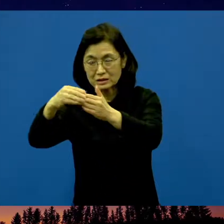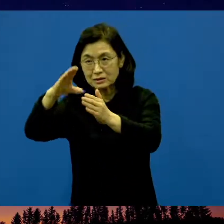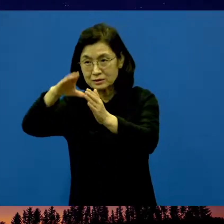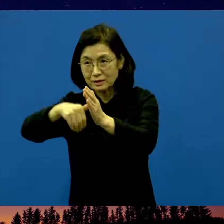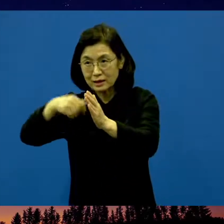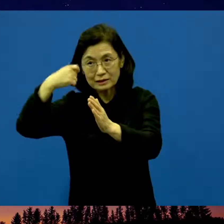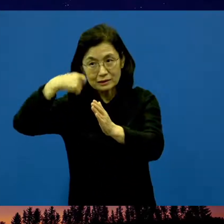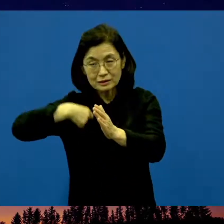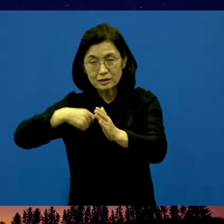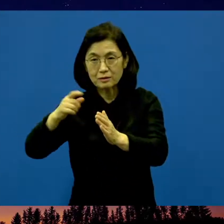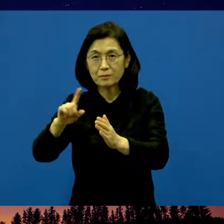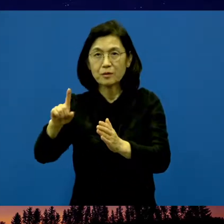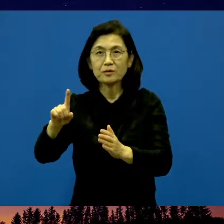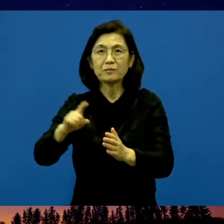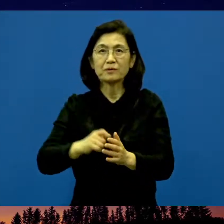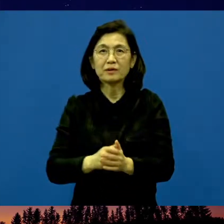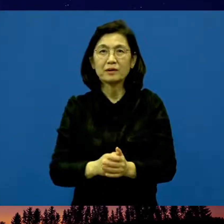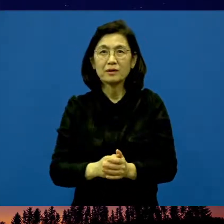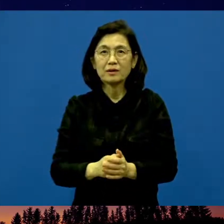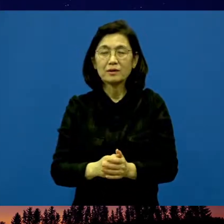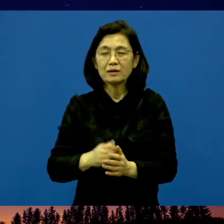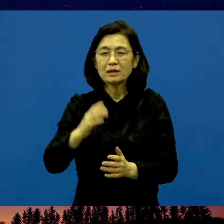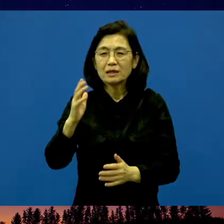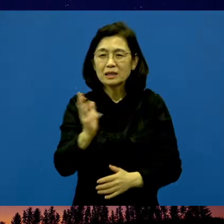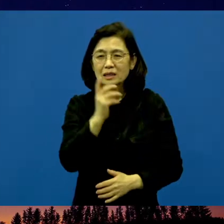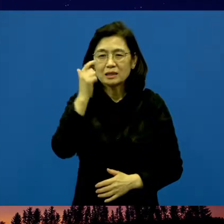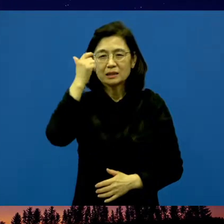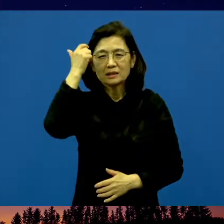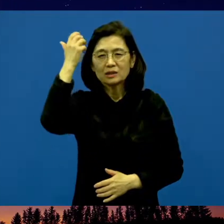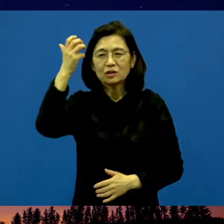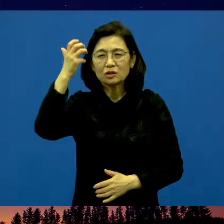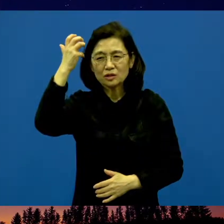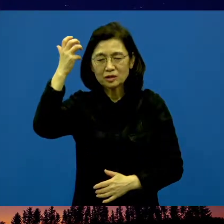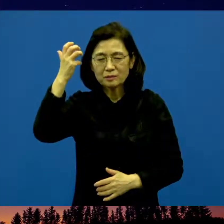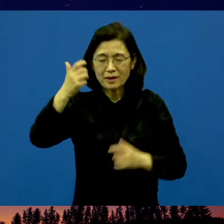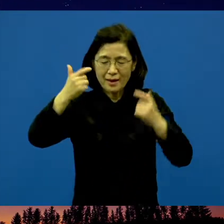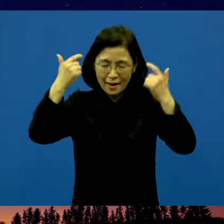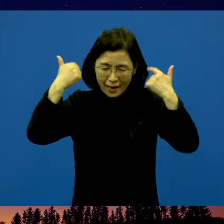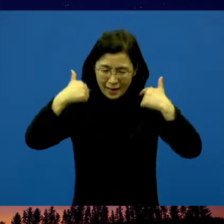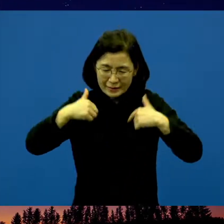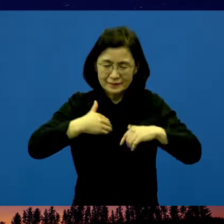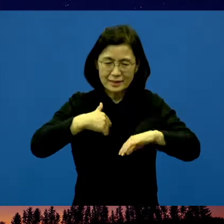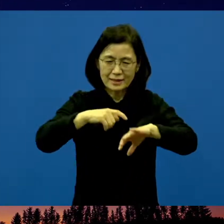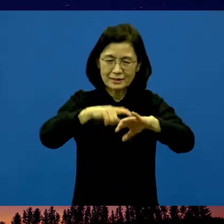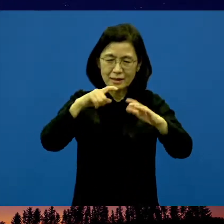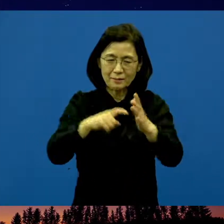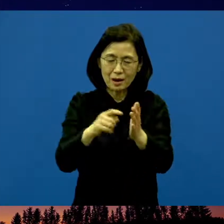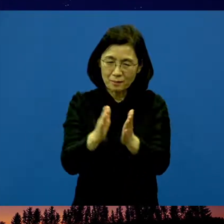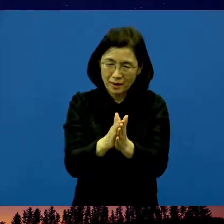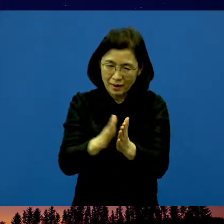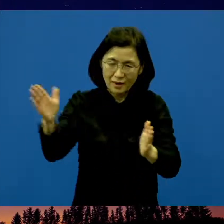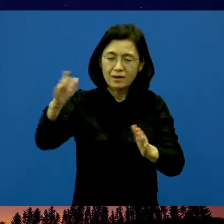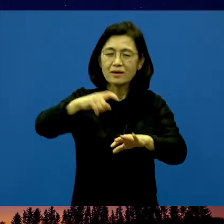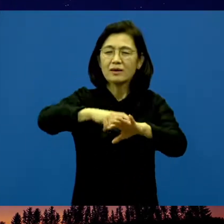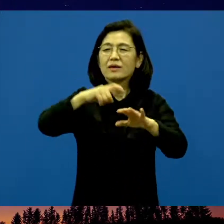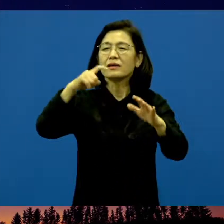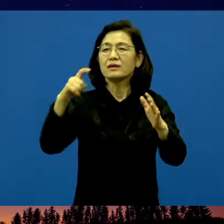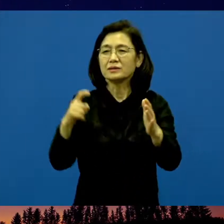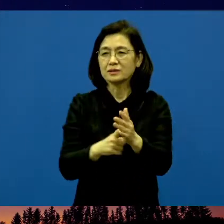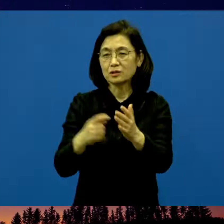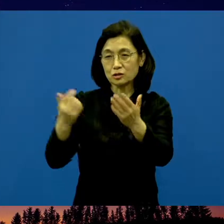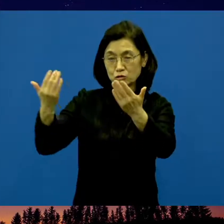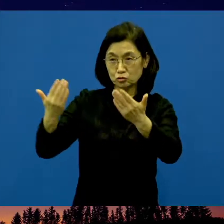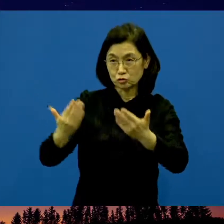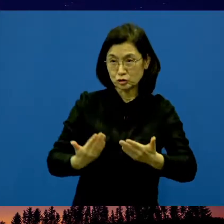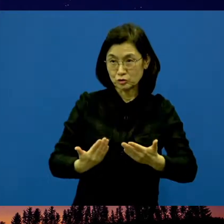분은 계속 우리 안에 어떤 마음과 열정을 불어 넣어 주십니다. 하나님이 우리 안에 새로운 흥미를 주신다는